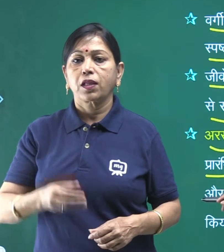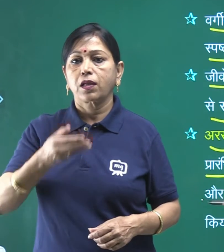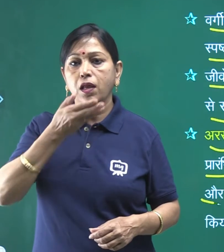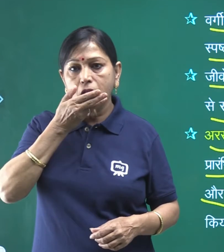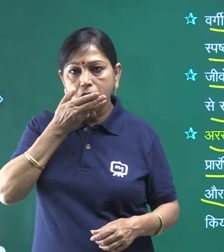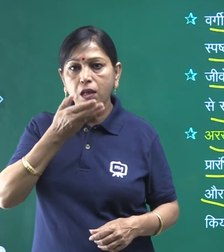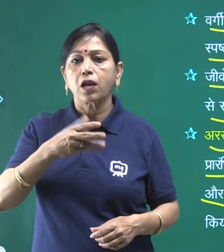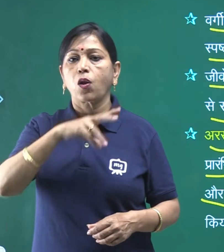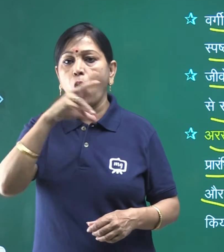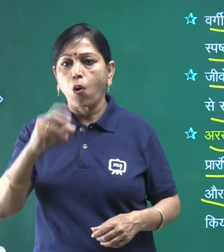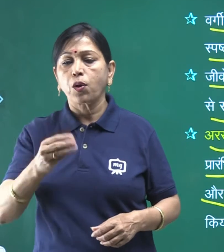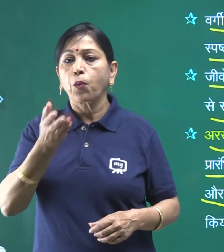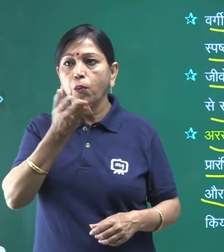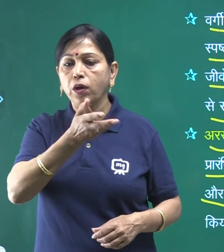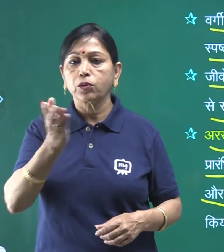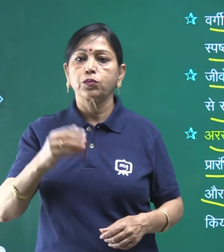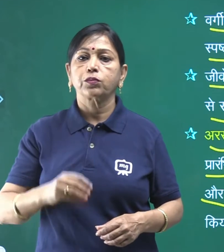जल और वायु